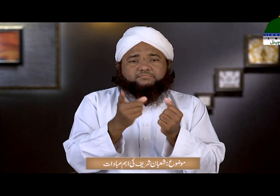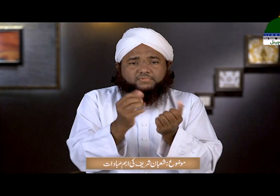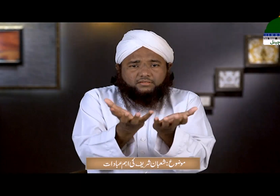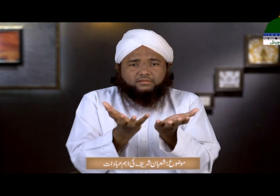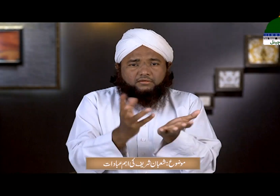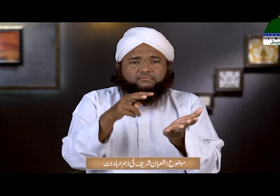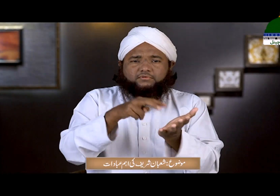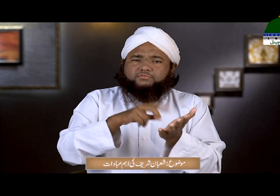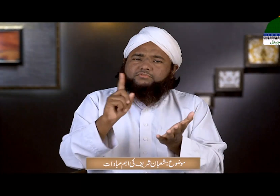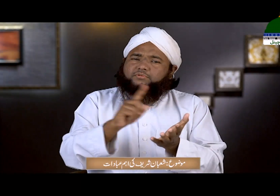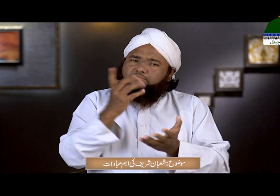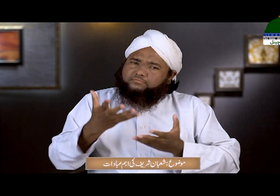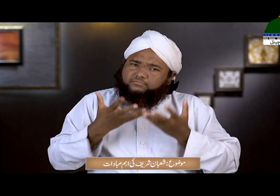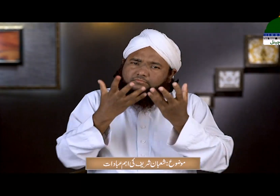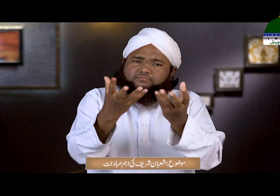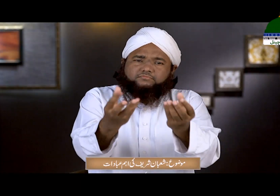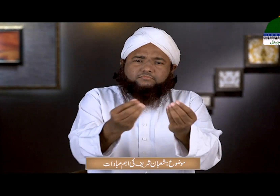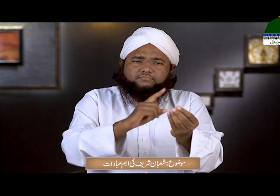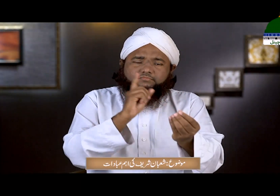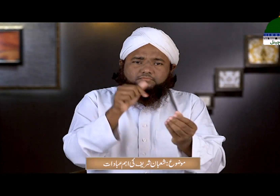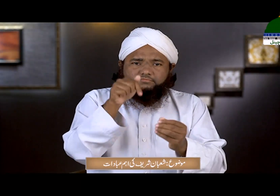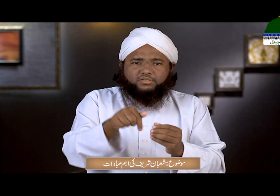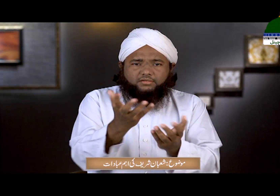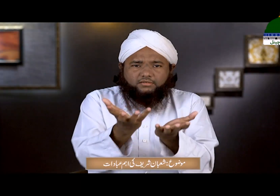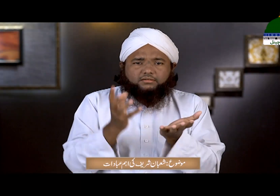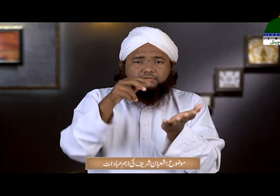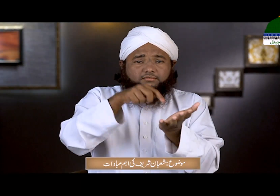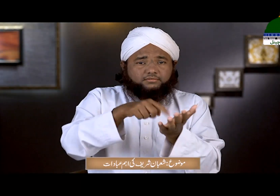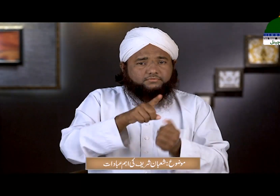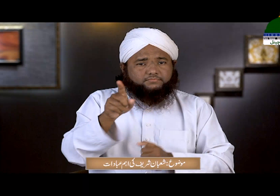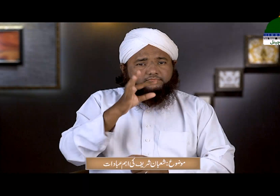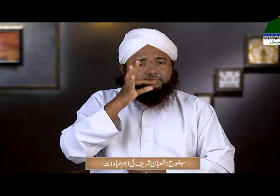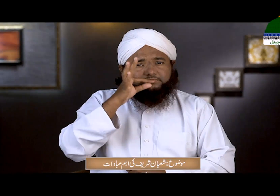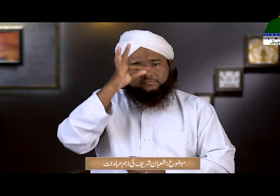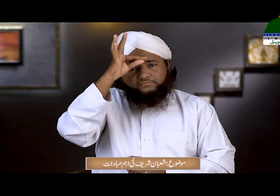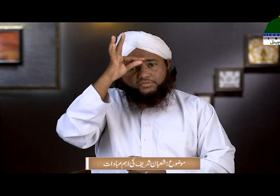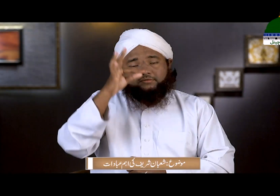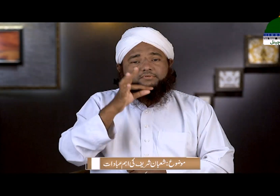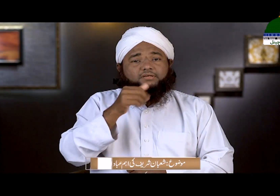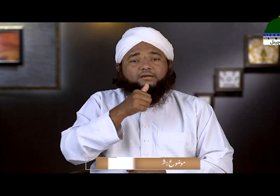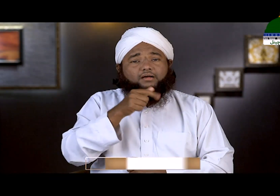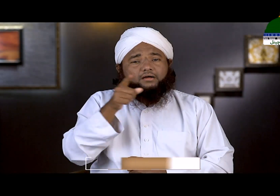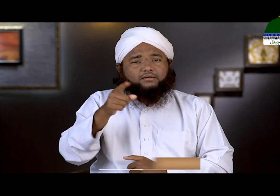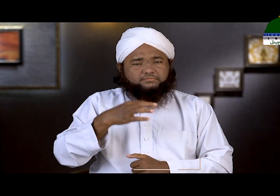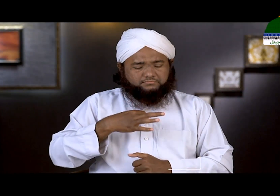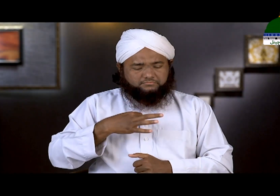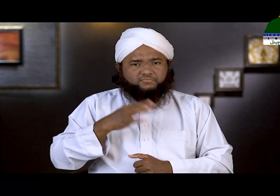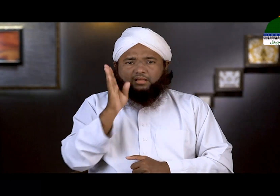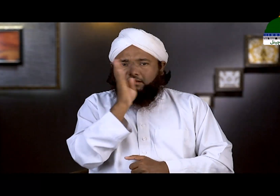وآلہ وسلم نے روز قیامت کی خبر دیتے ہوئے فرمایا، قیامت کا دن ہوگا، حضرت آدم علیہ السلام سبز لباس پہنے